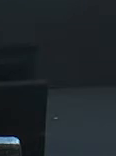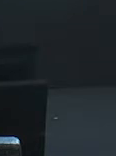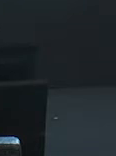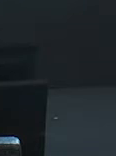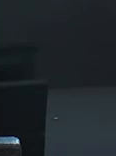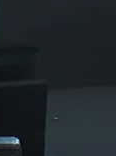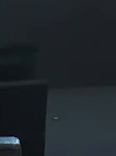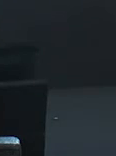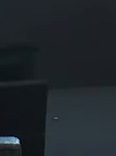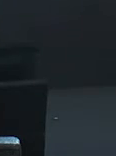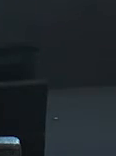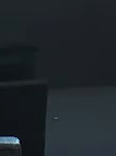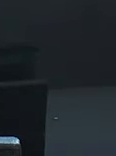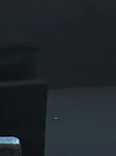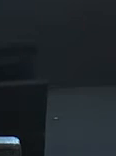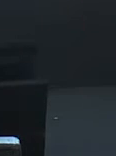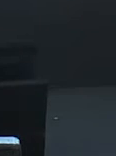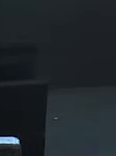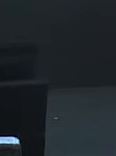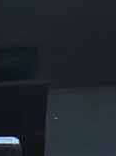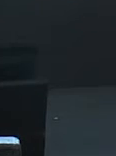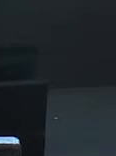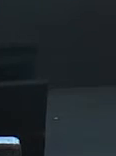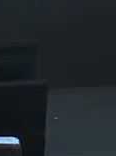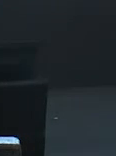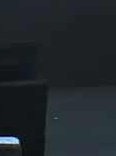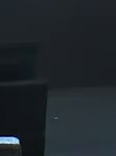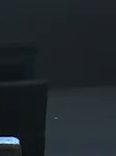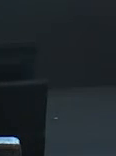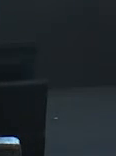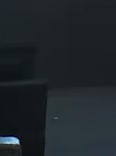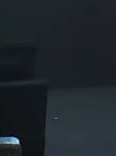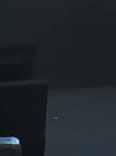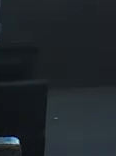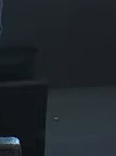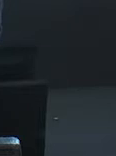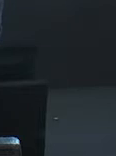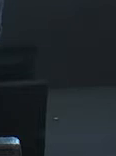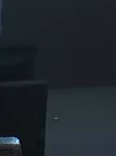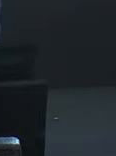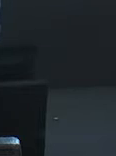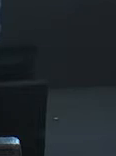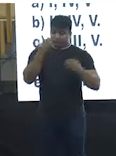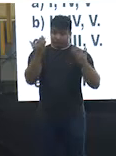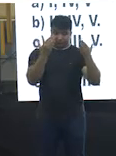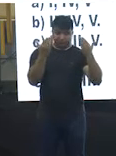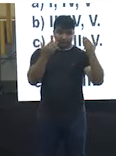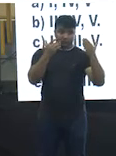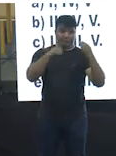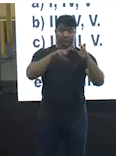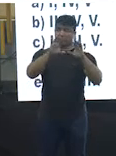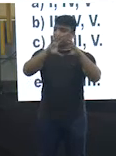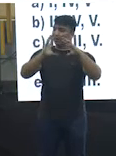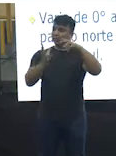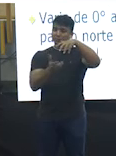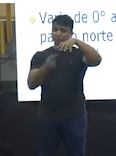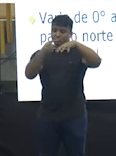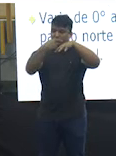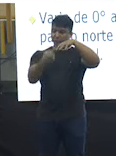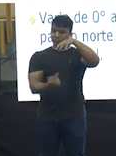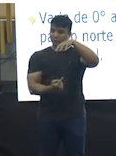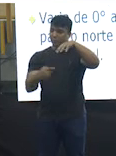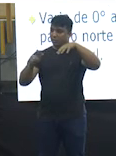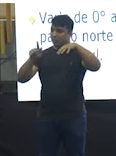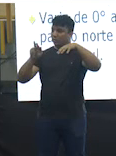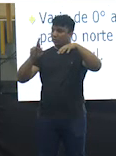processo de colonização. Né? Então ele vai afirmar o seguinte, presta atenção. Em relação ao meridiano de Greenwich, lembra, o